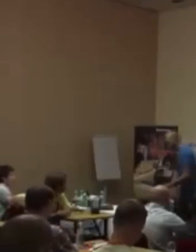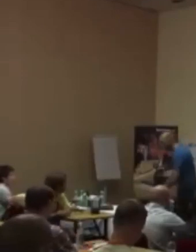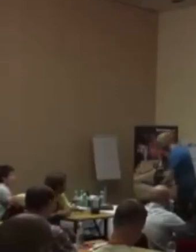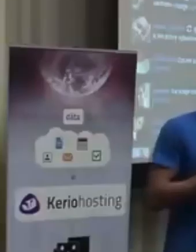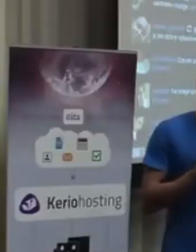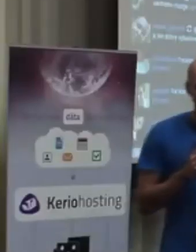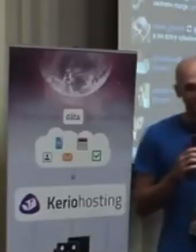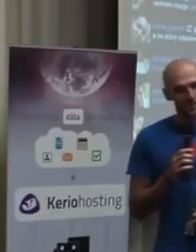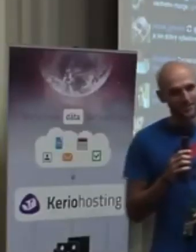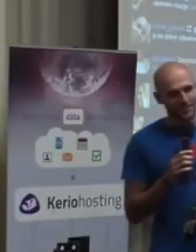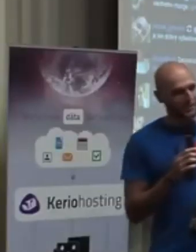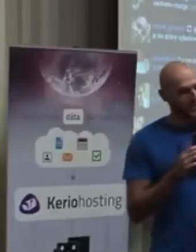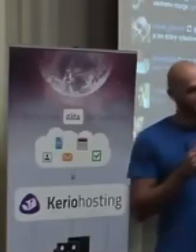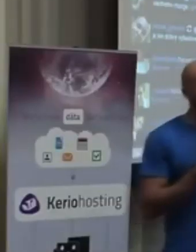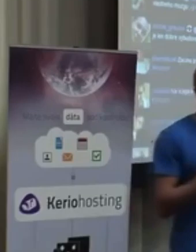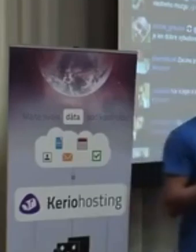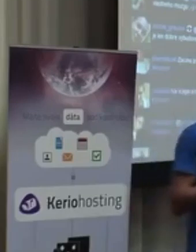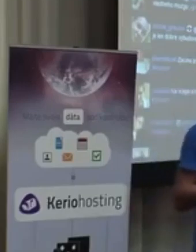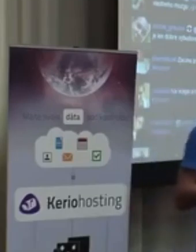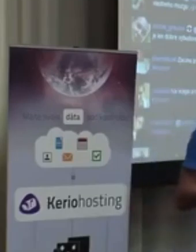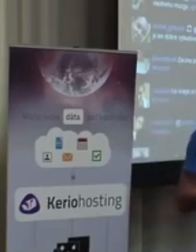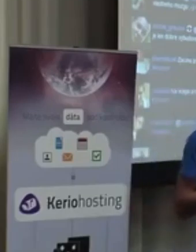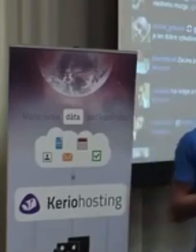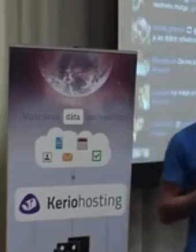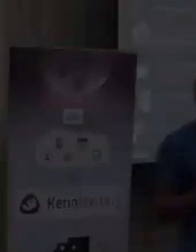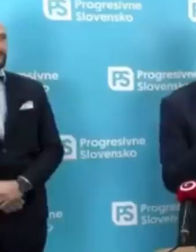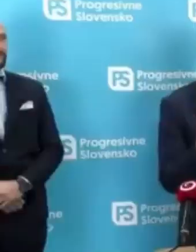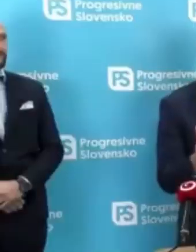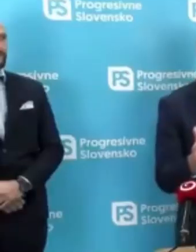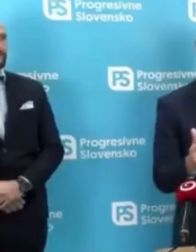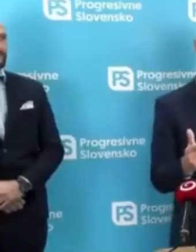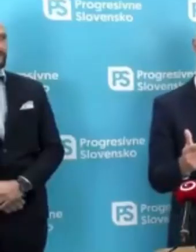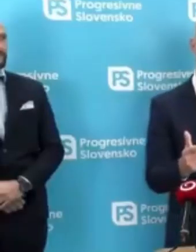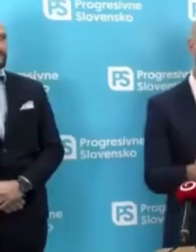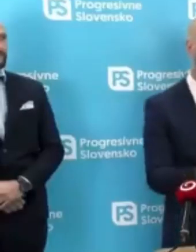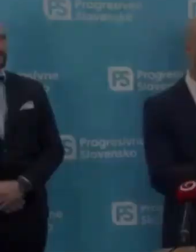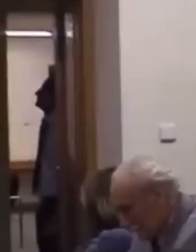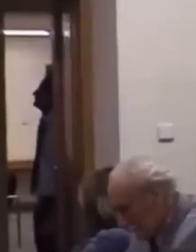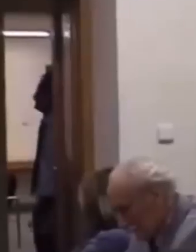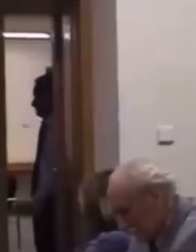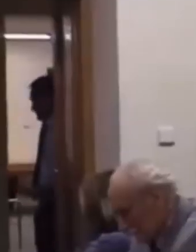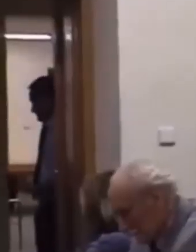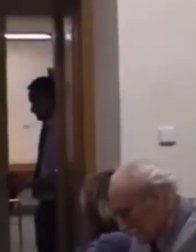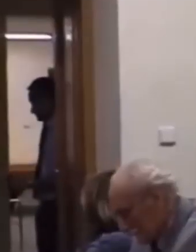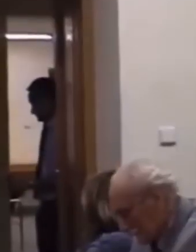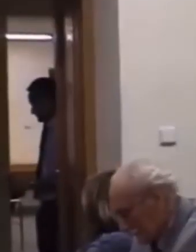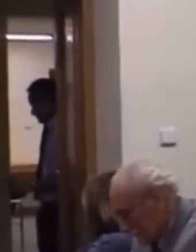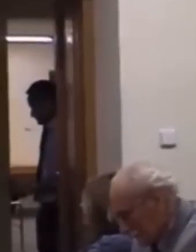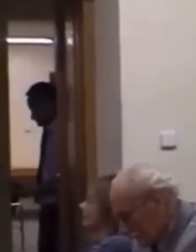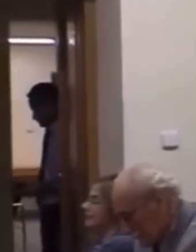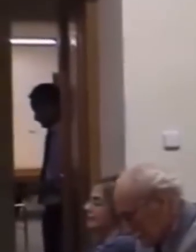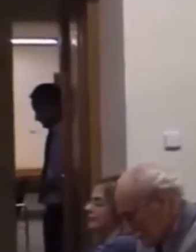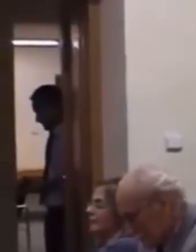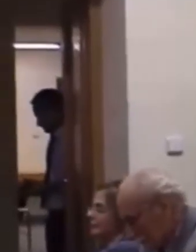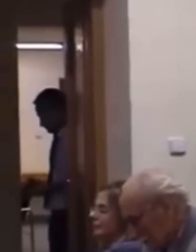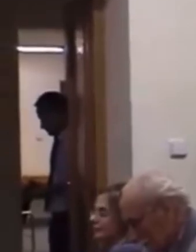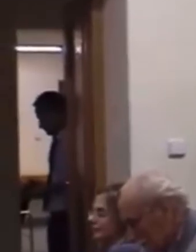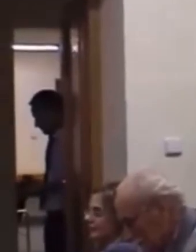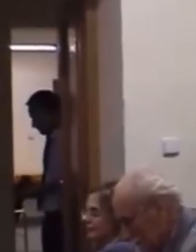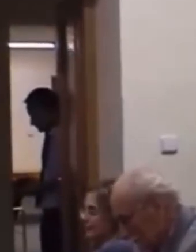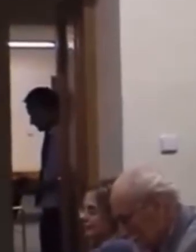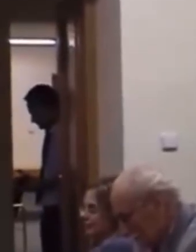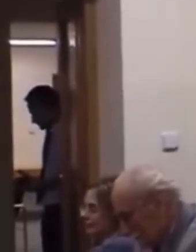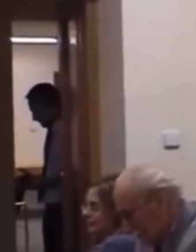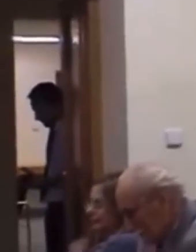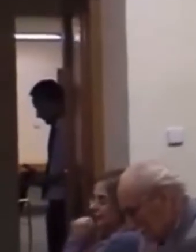kariéry a teraz by som vám chcel priniesť výsledky tejto vedeckej práce. Empatiou. Tu je ľavicová téma a nie taká, že teraz